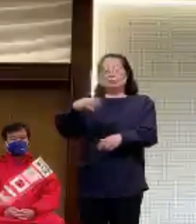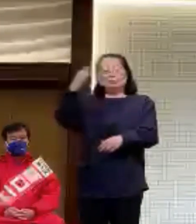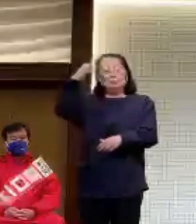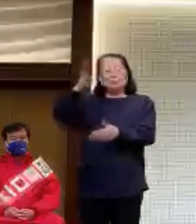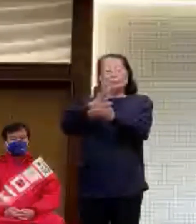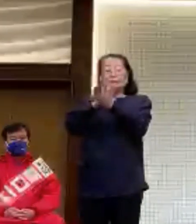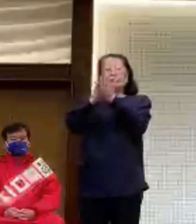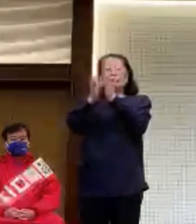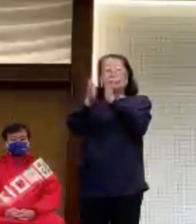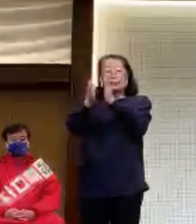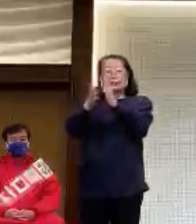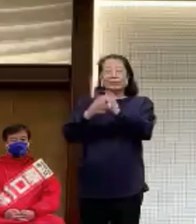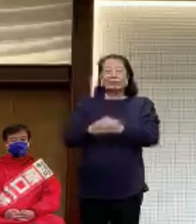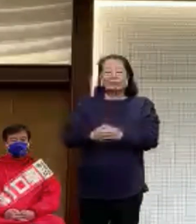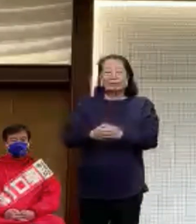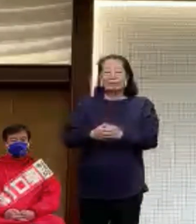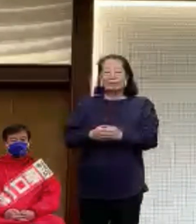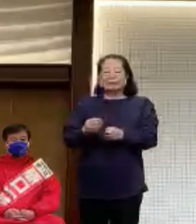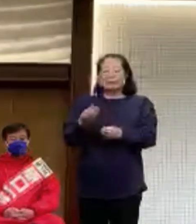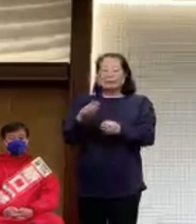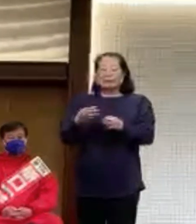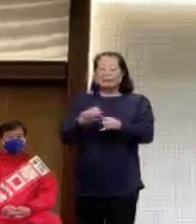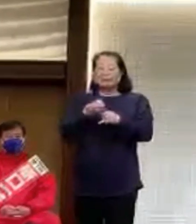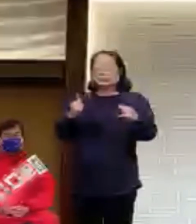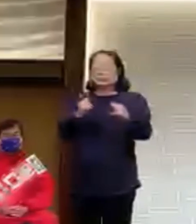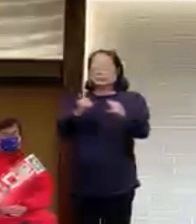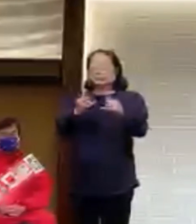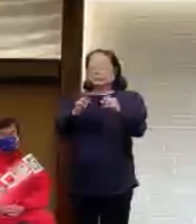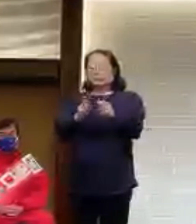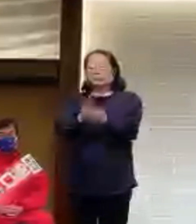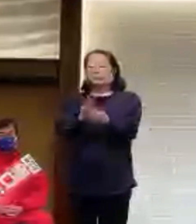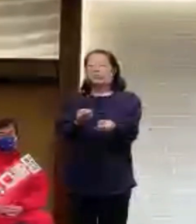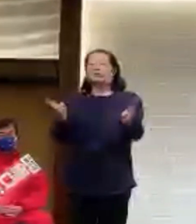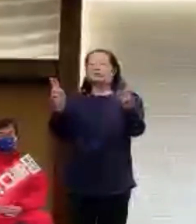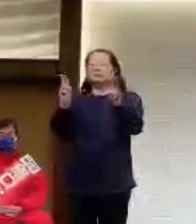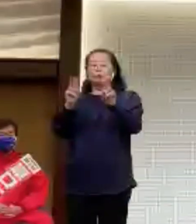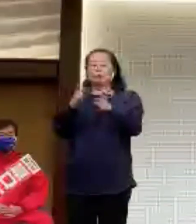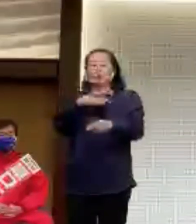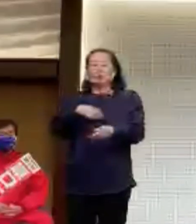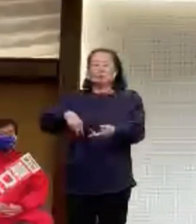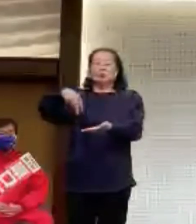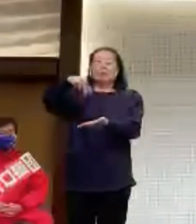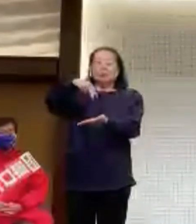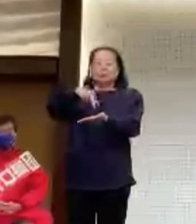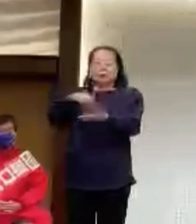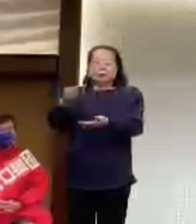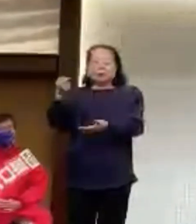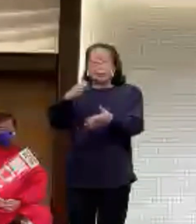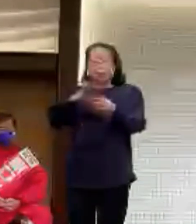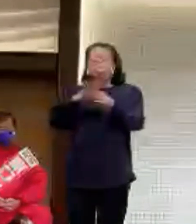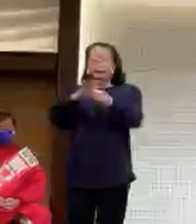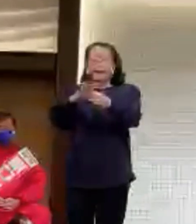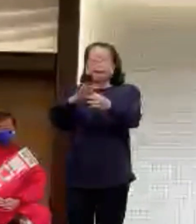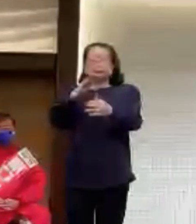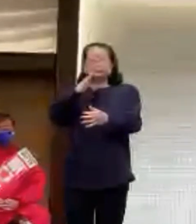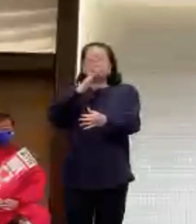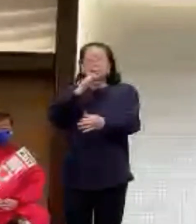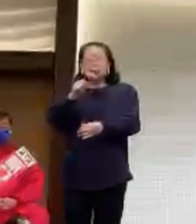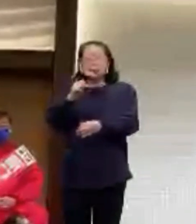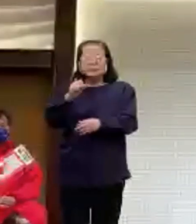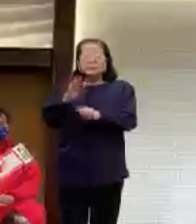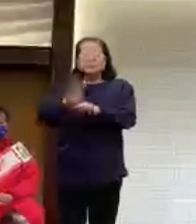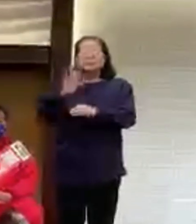佐賀県で民主党の候補が小選挙区を勝ち抜ける、それは明治維新